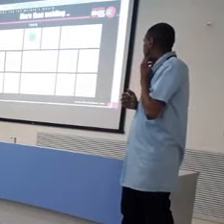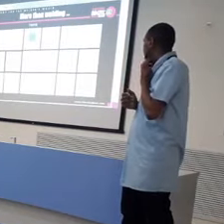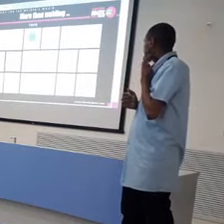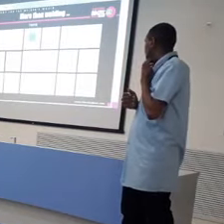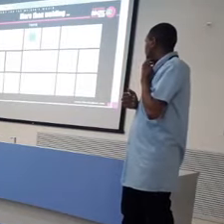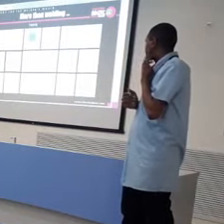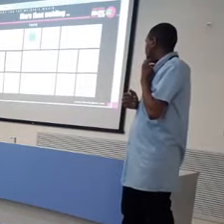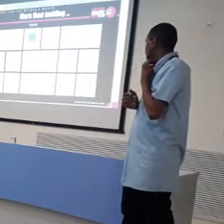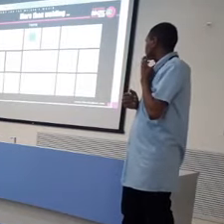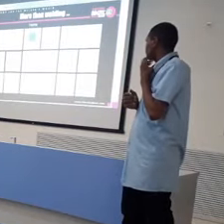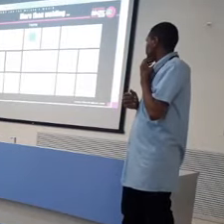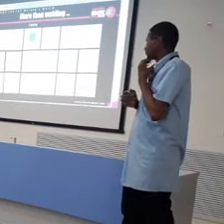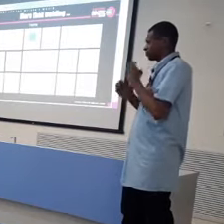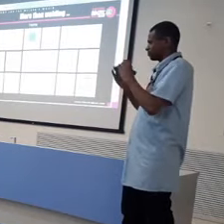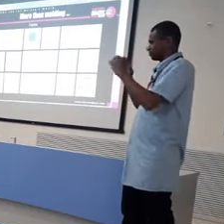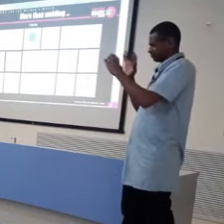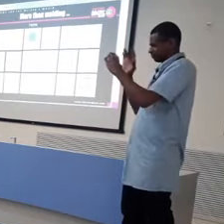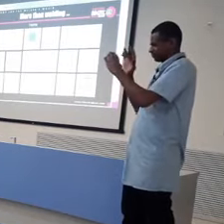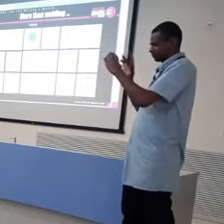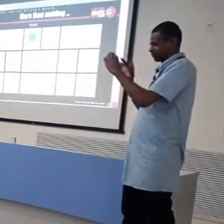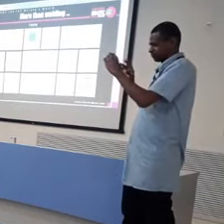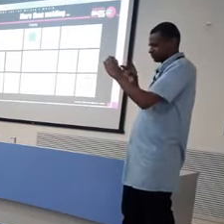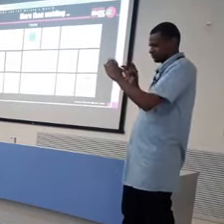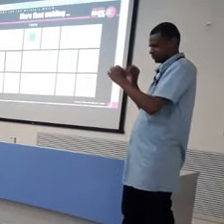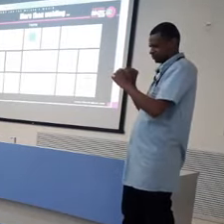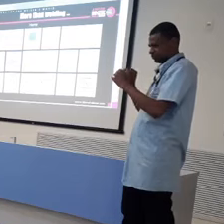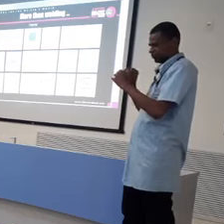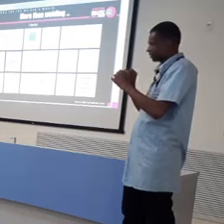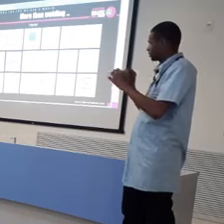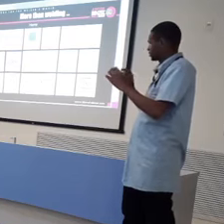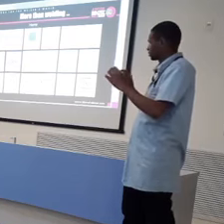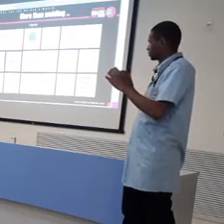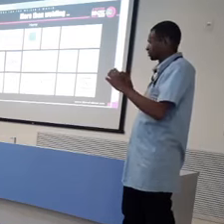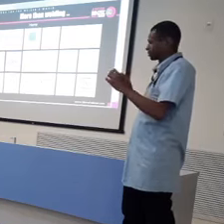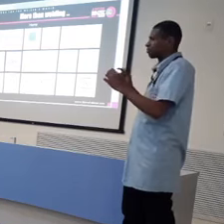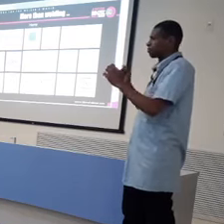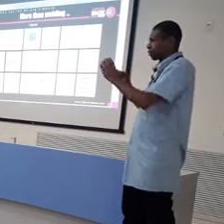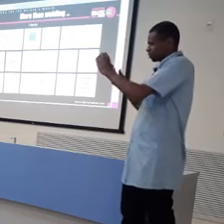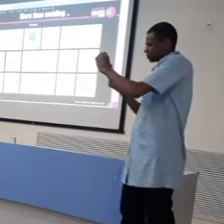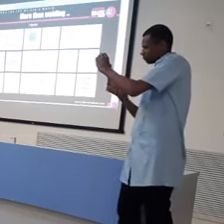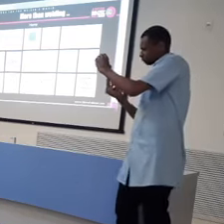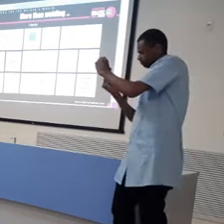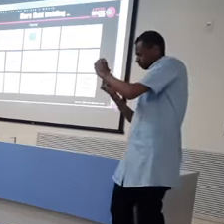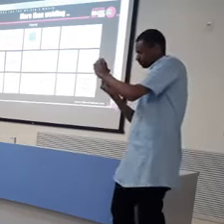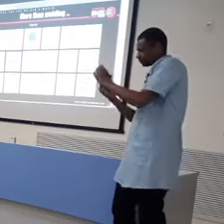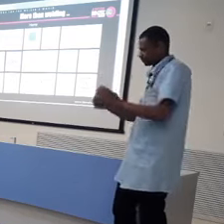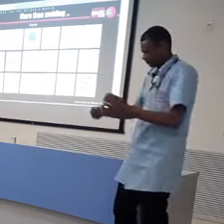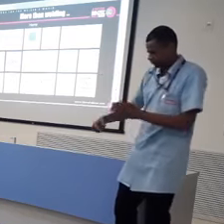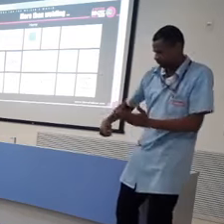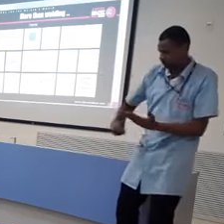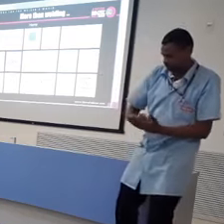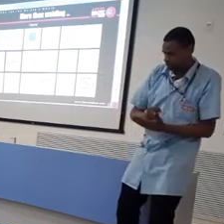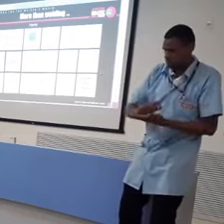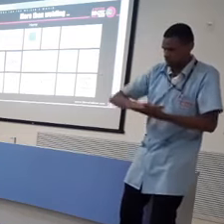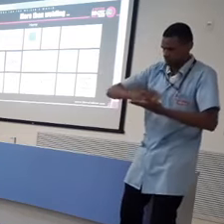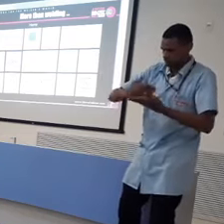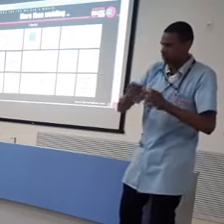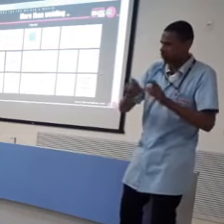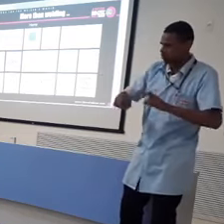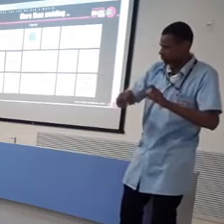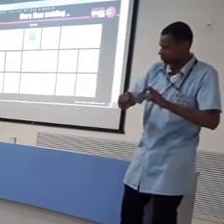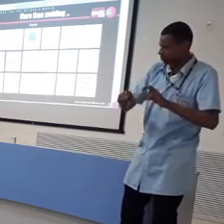Esse daqui é o aspecto do monitor dele. Você pode tanto ligar ele no computador, como ele também tem aquele painelzinho de fácil